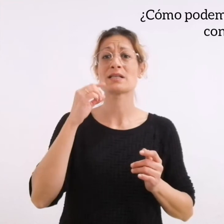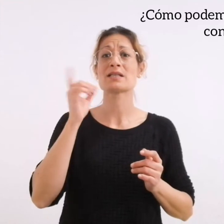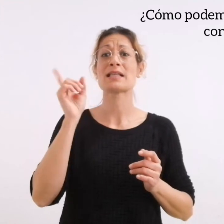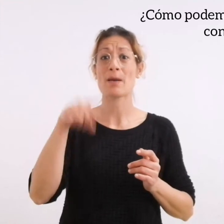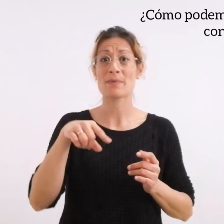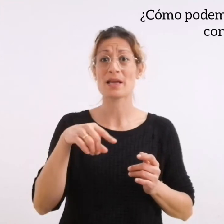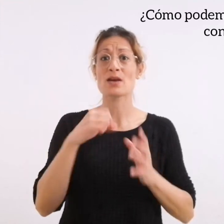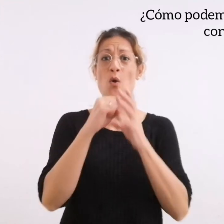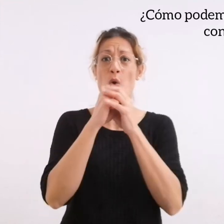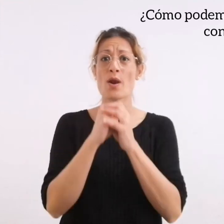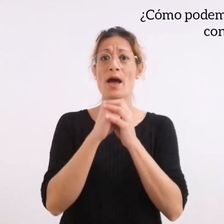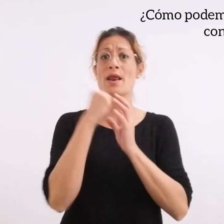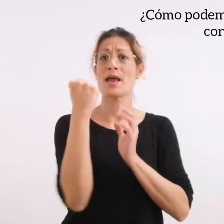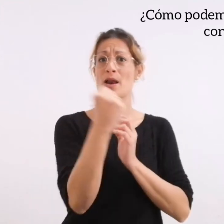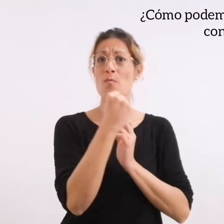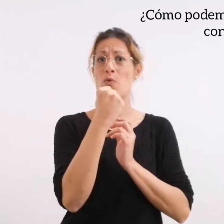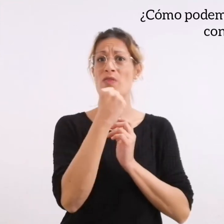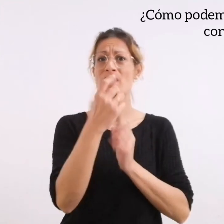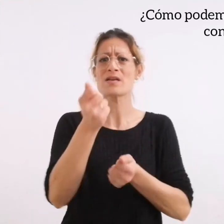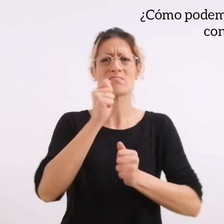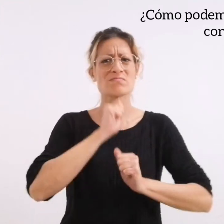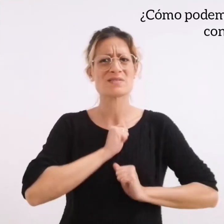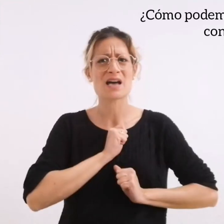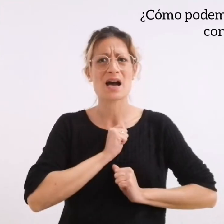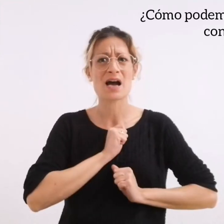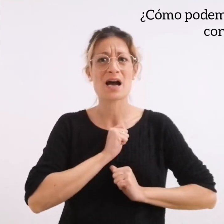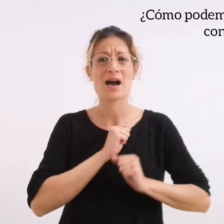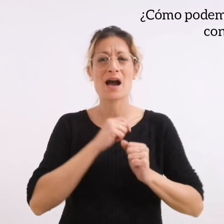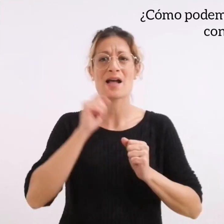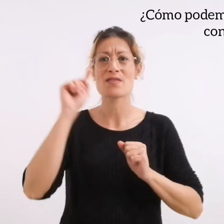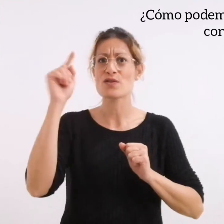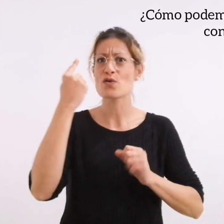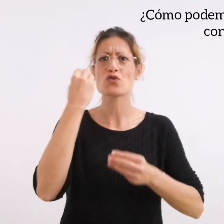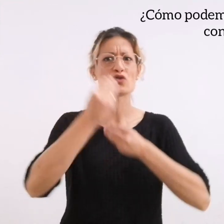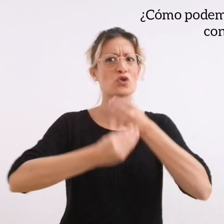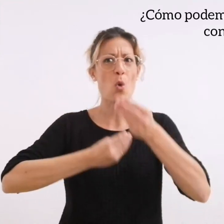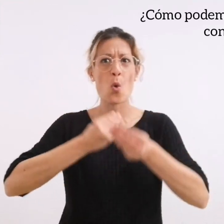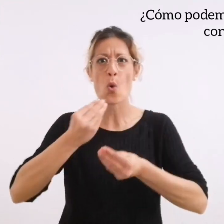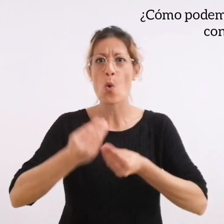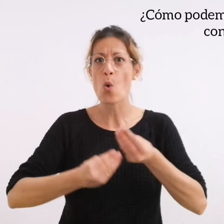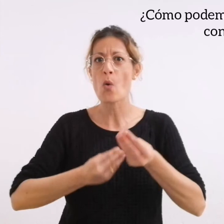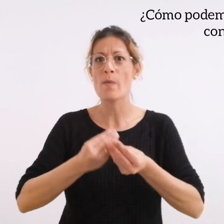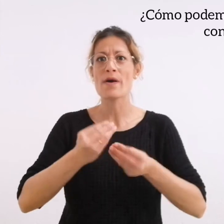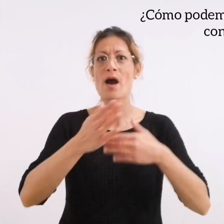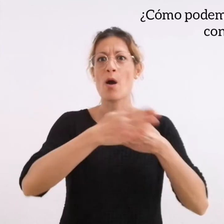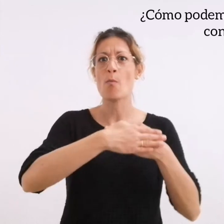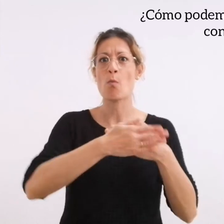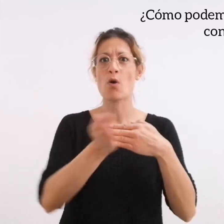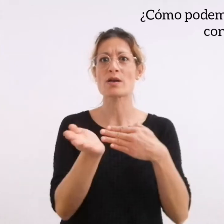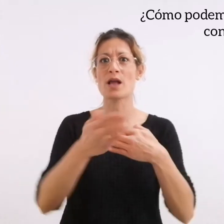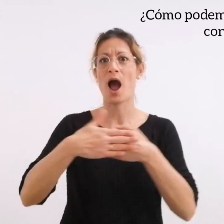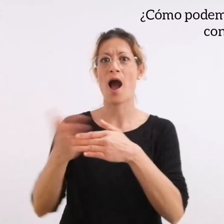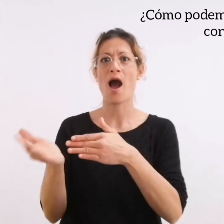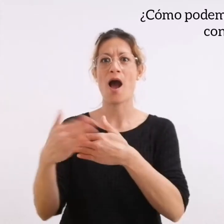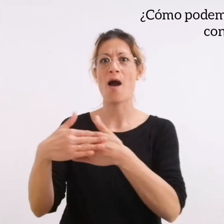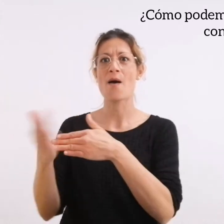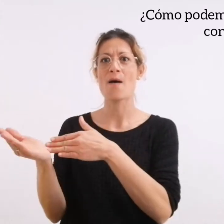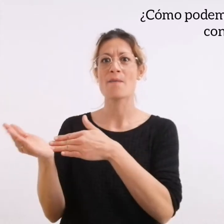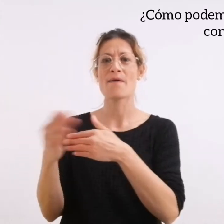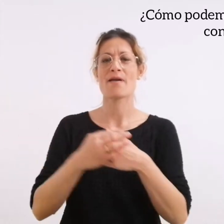sin hacer nada, abre las puertas para el evangelismo. Y vemos cómo Felipe en Hechos 6 habla que